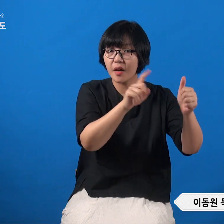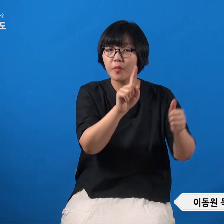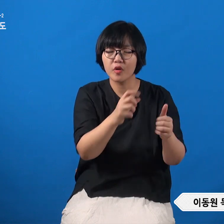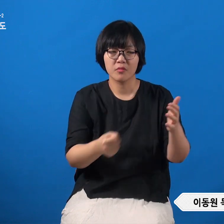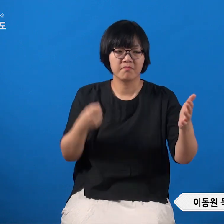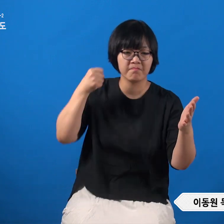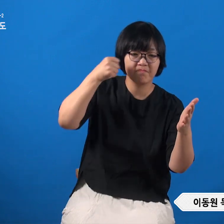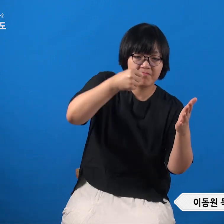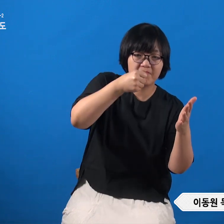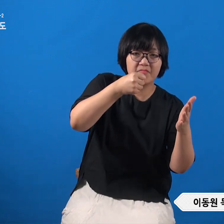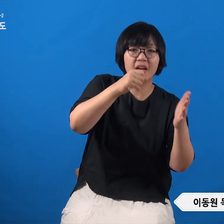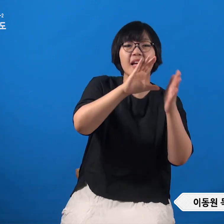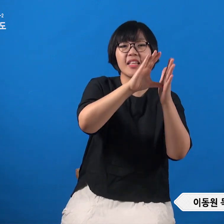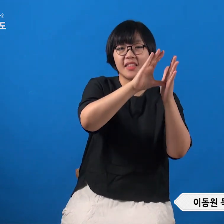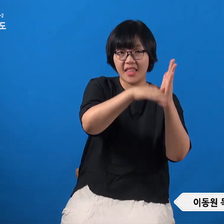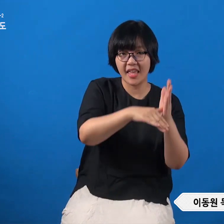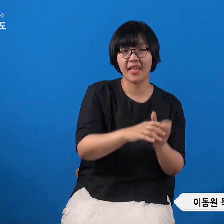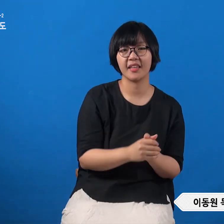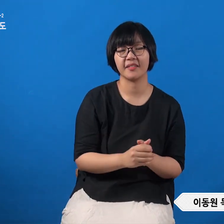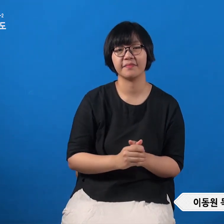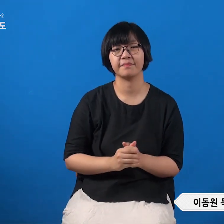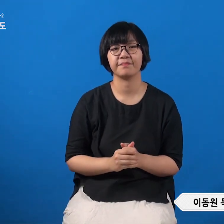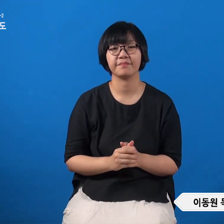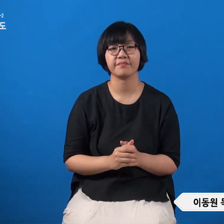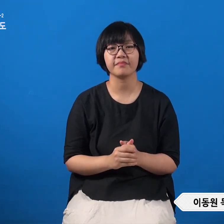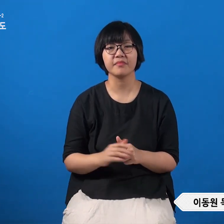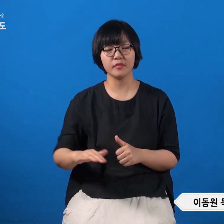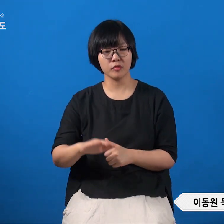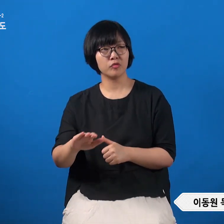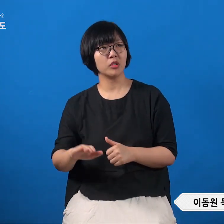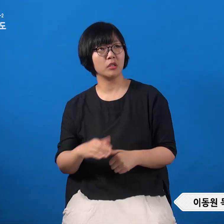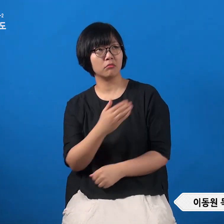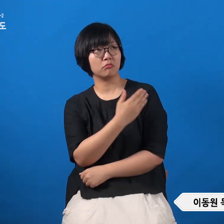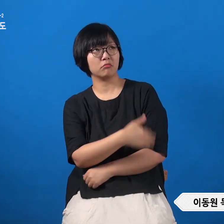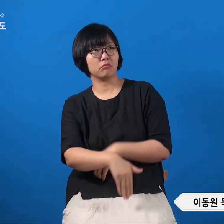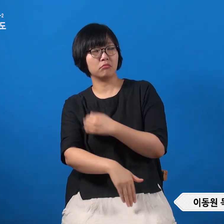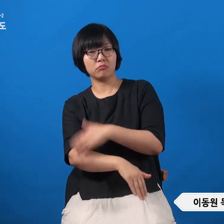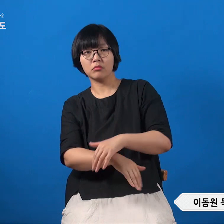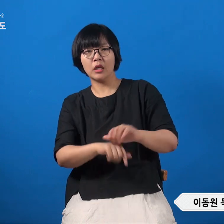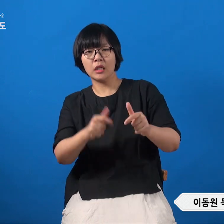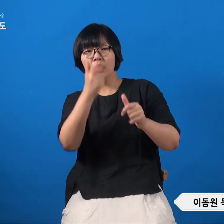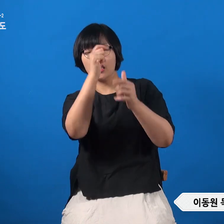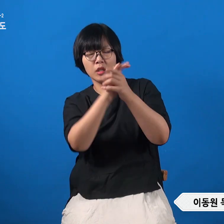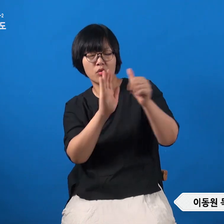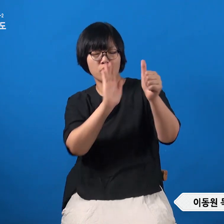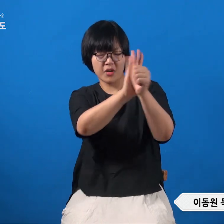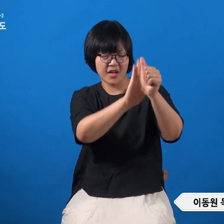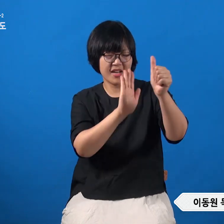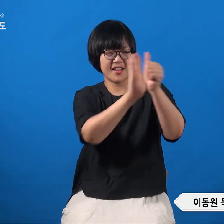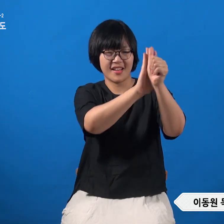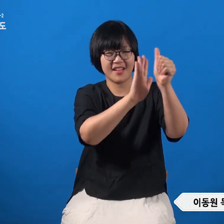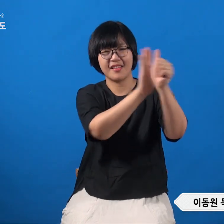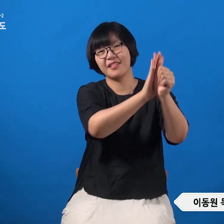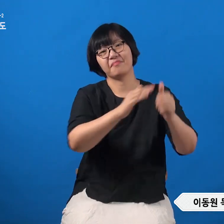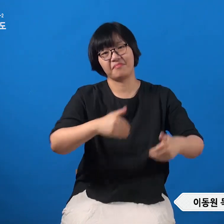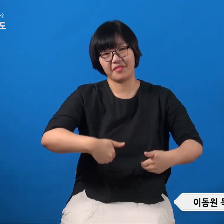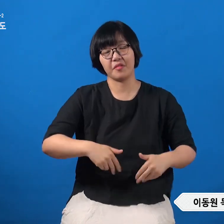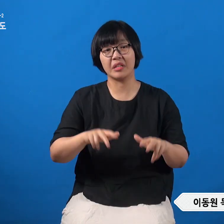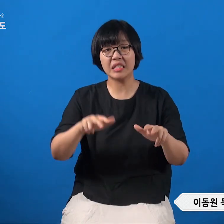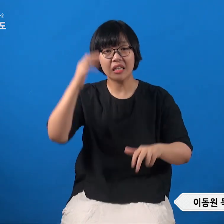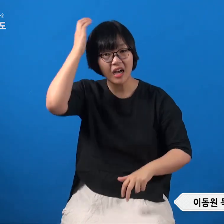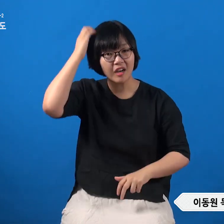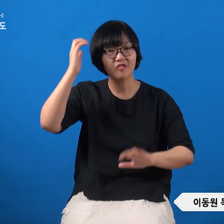중요한 결정에서 그렇게 기도할 필요가 있다는 것입니다. 오늘 우리 한반도의